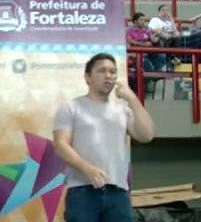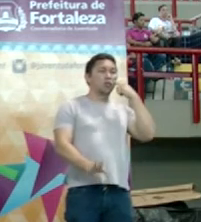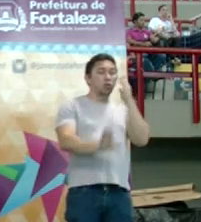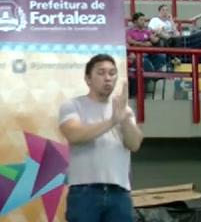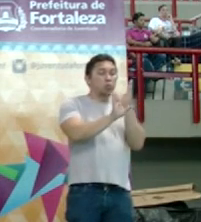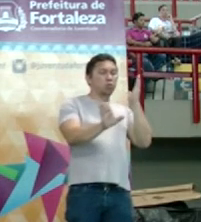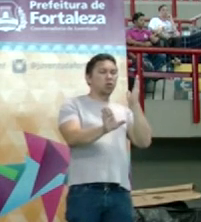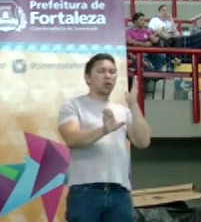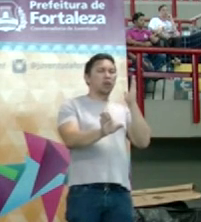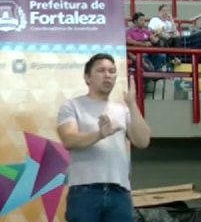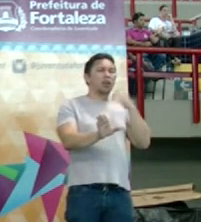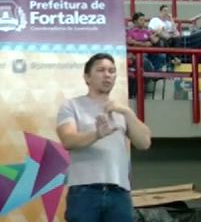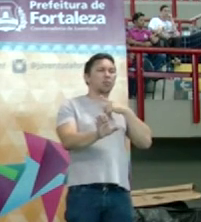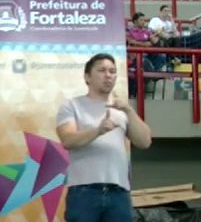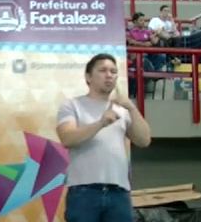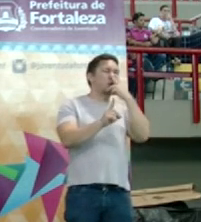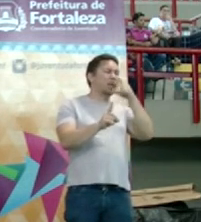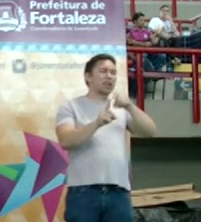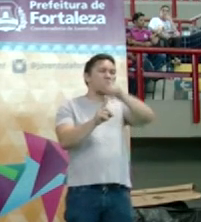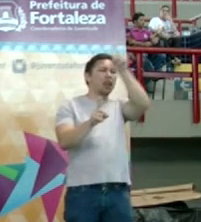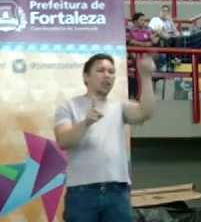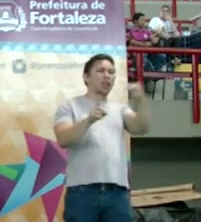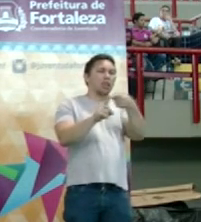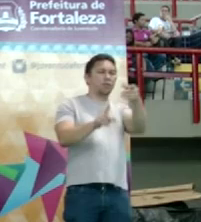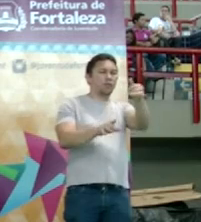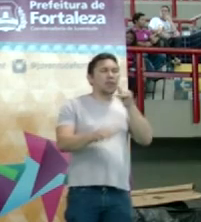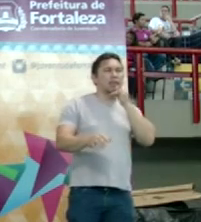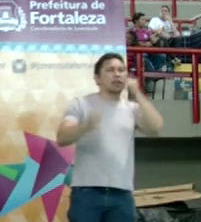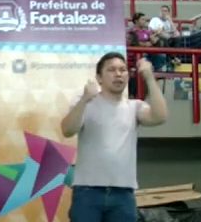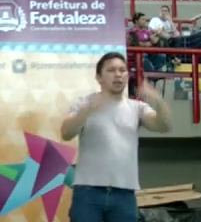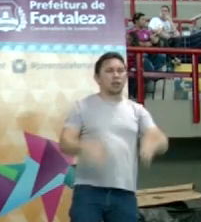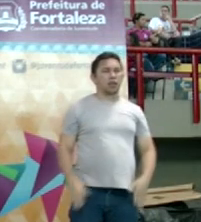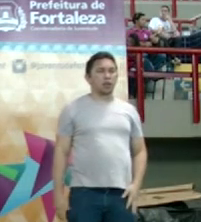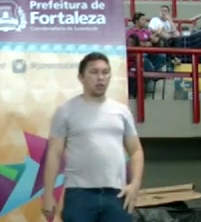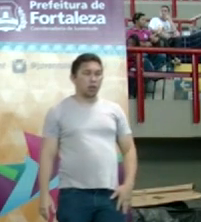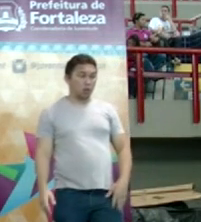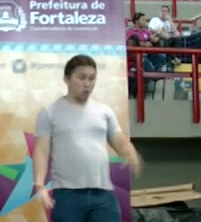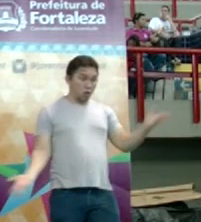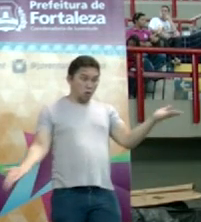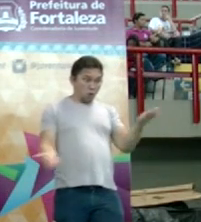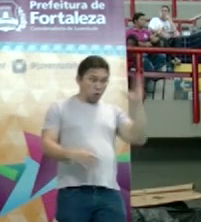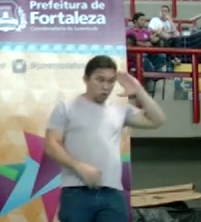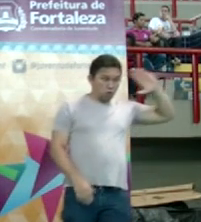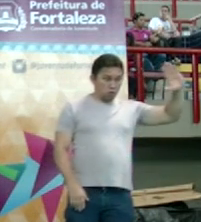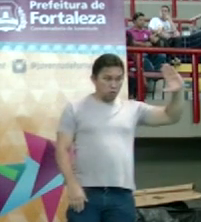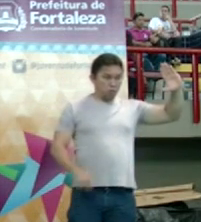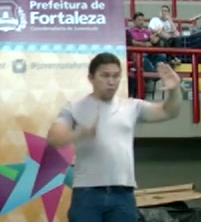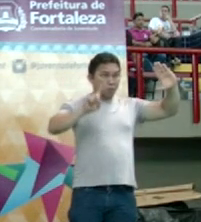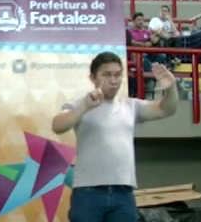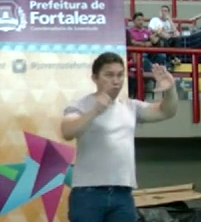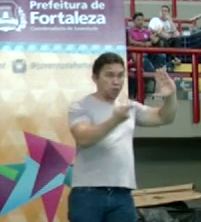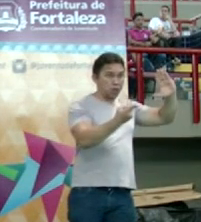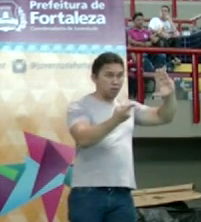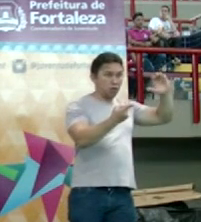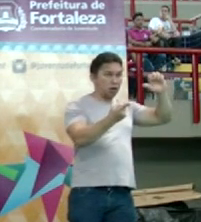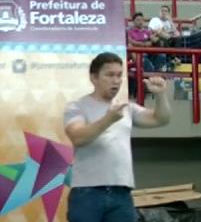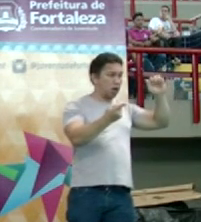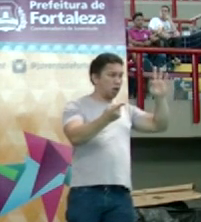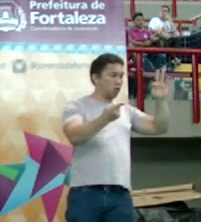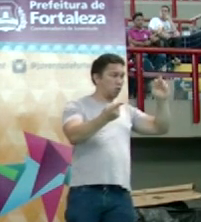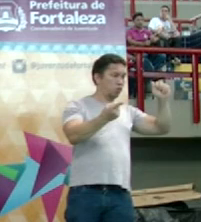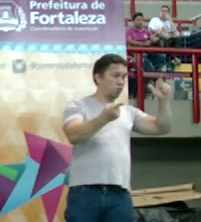uma mera redundância. Por exemplo, se eu digo assim, atualmente, vírgula, porque é um